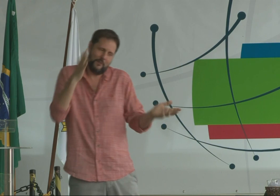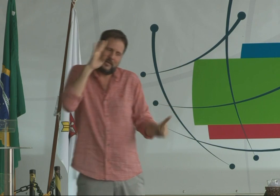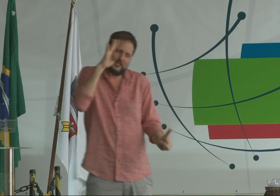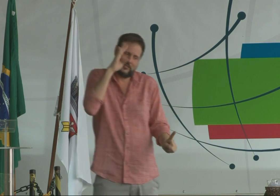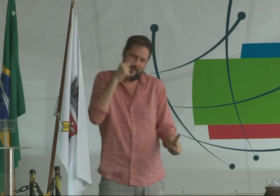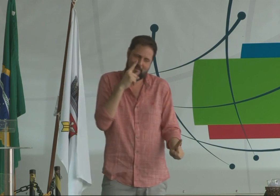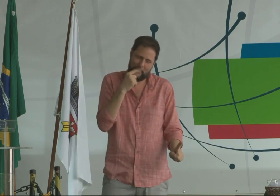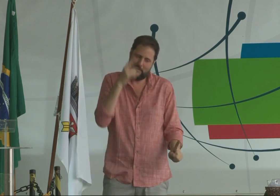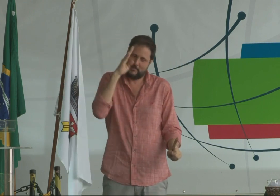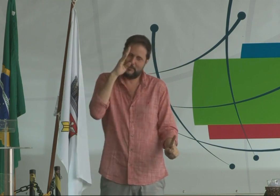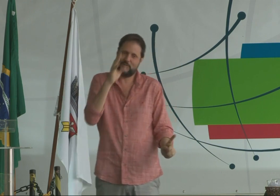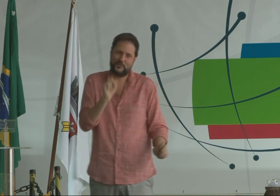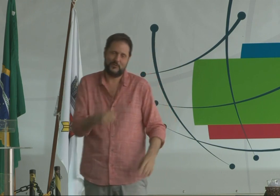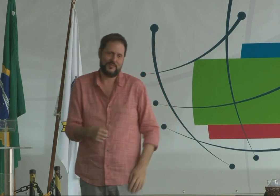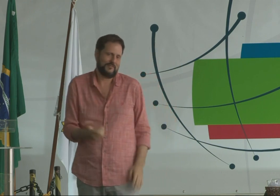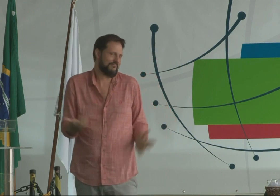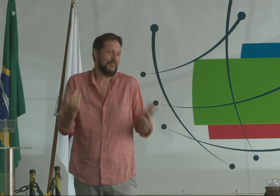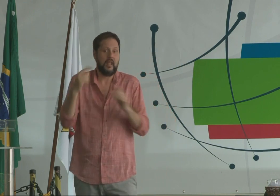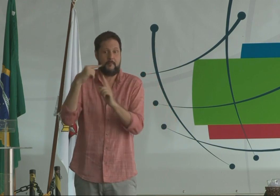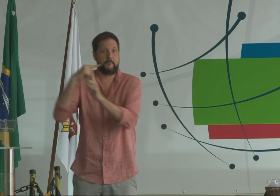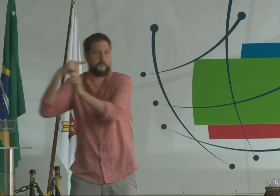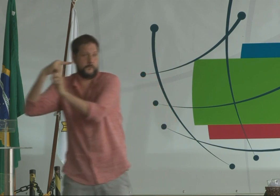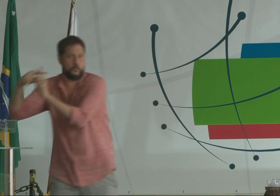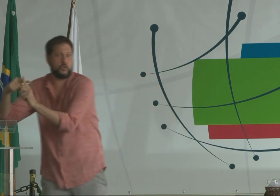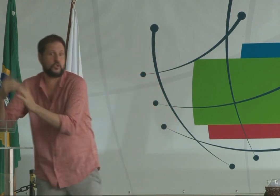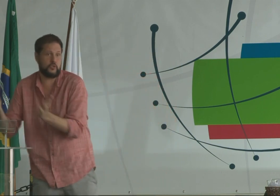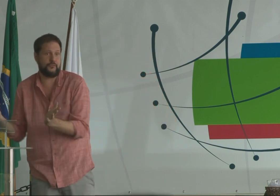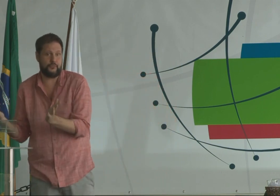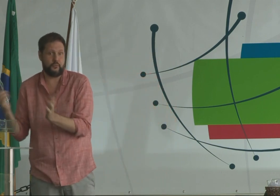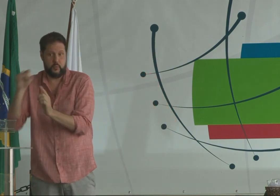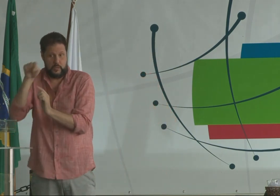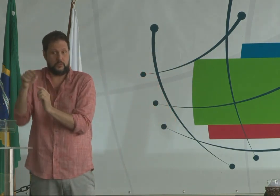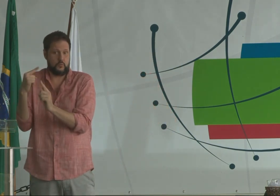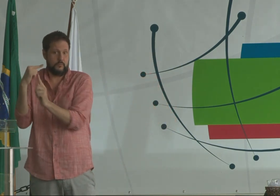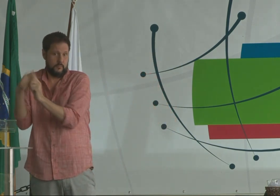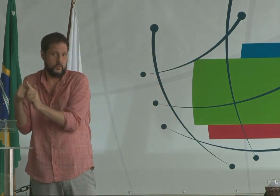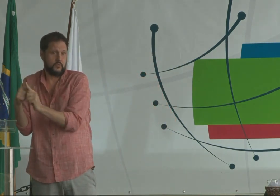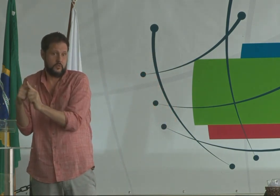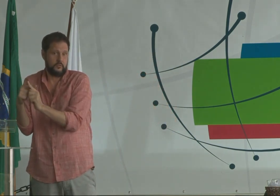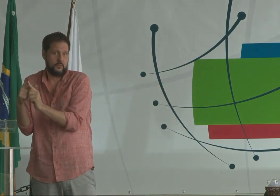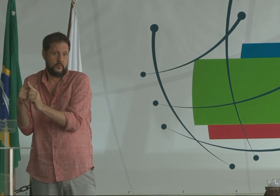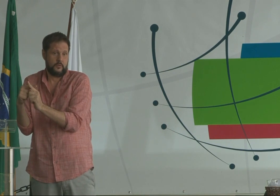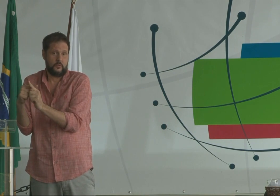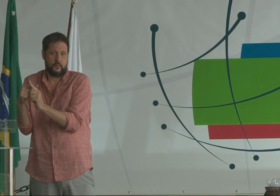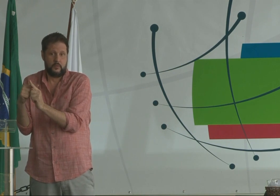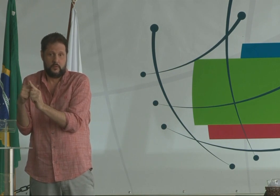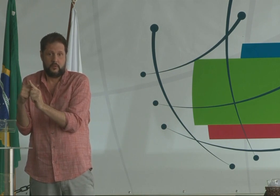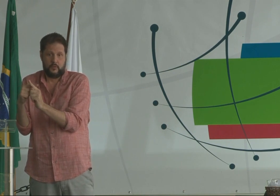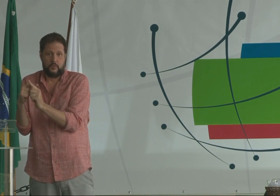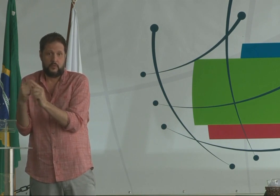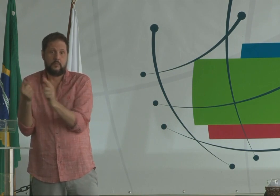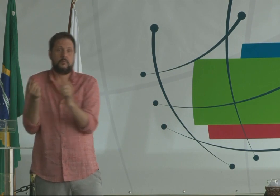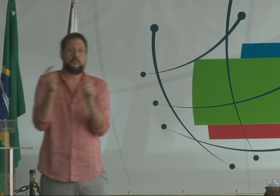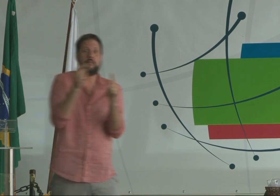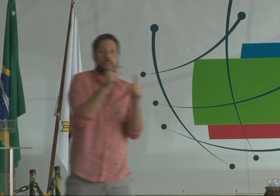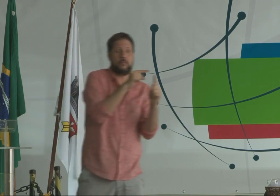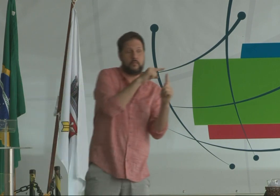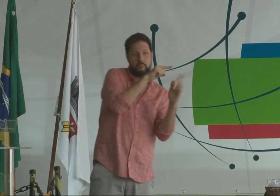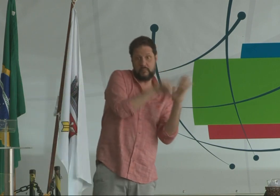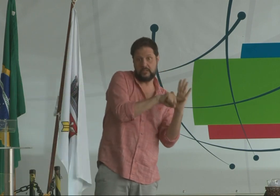E... Enfim, foi uma coisa que minha mãe pensou no pai também, entender. Aí, afinal, eu peguei e contei pra ela o